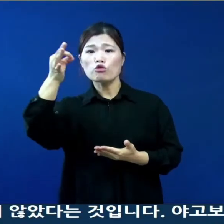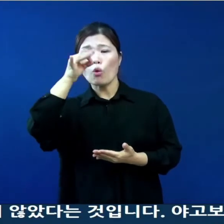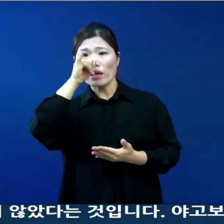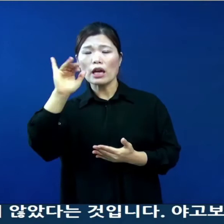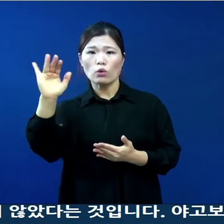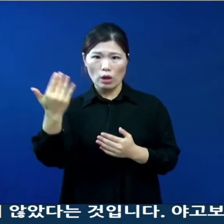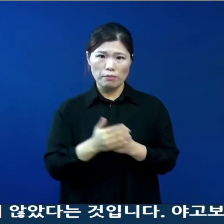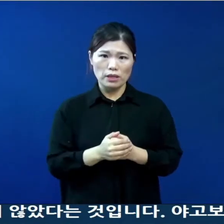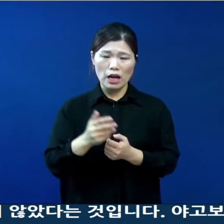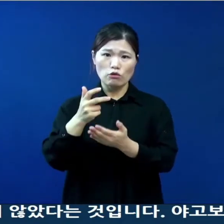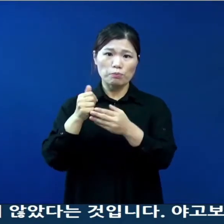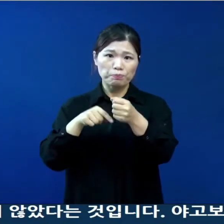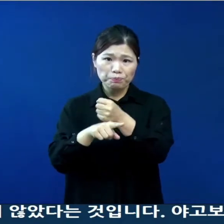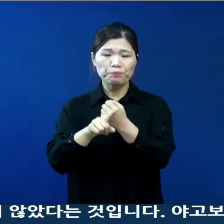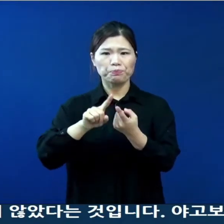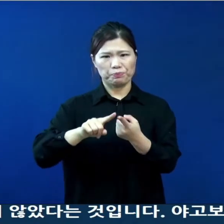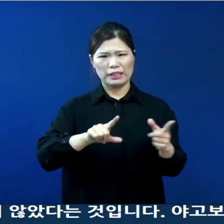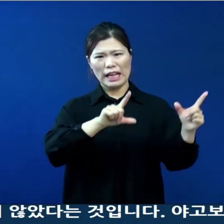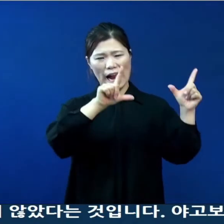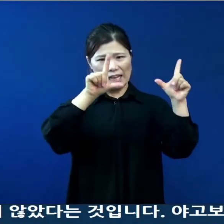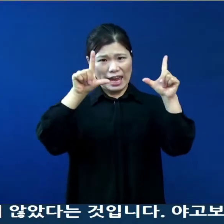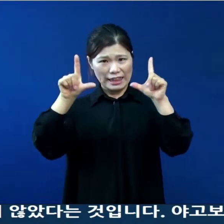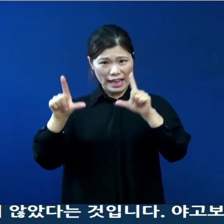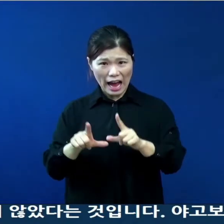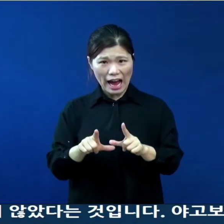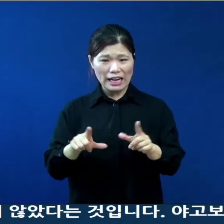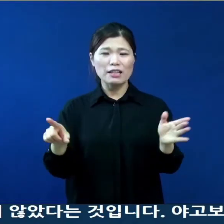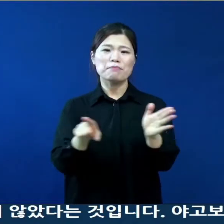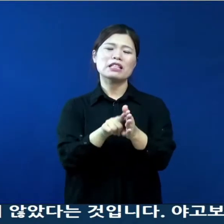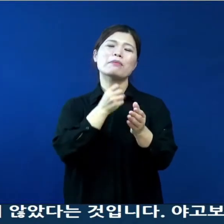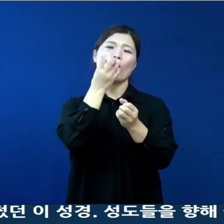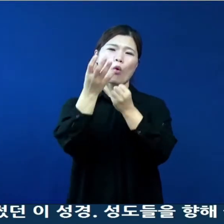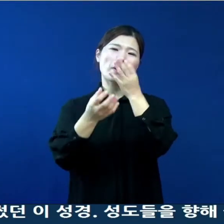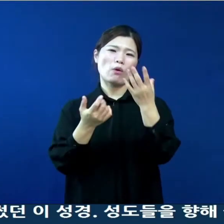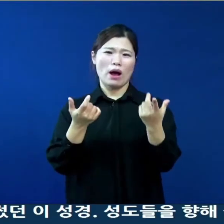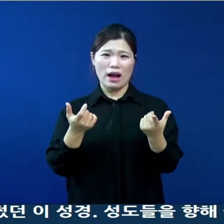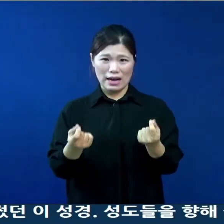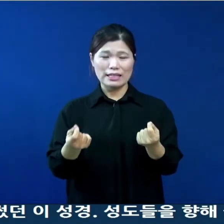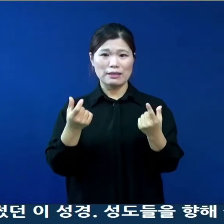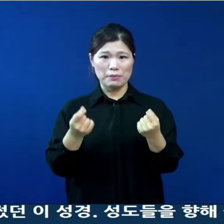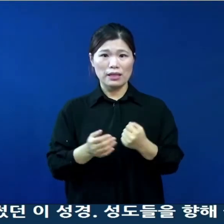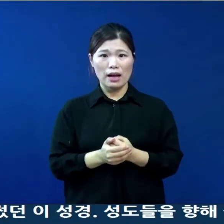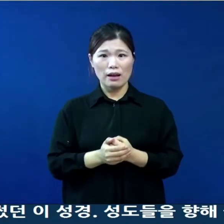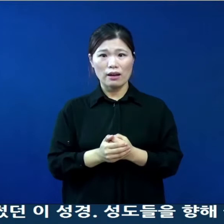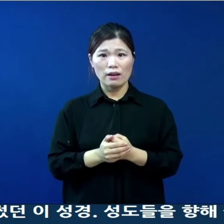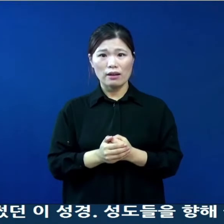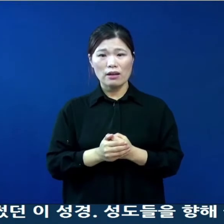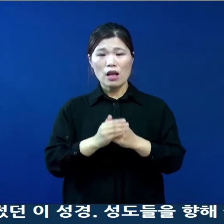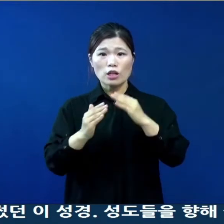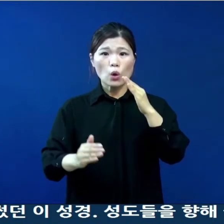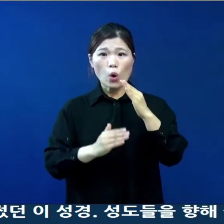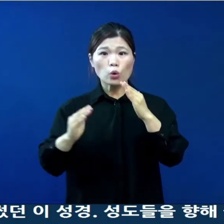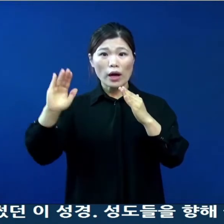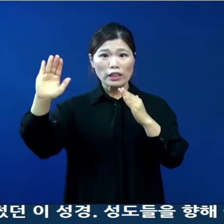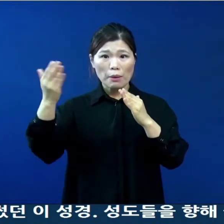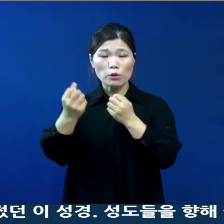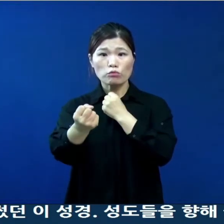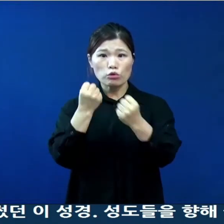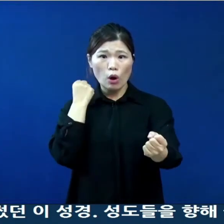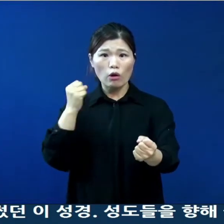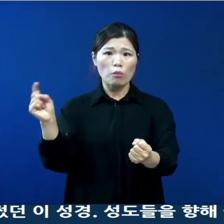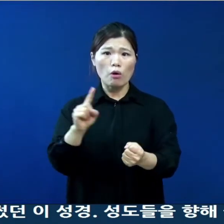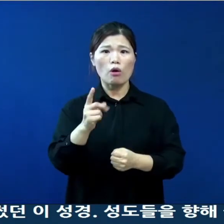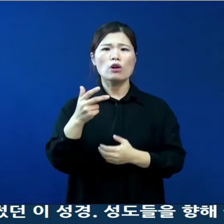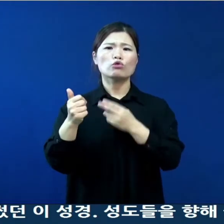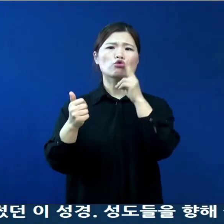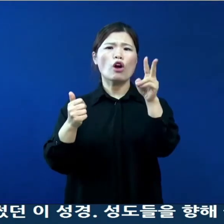주님 뜻대로 살겠다라고 하는 믿음의 고백이다라고 하는 것입니다. 그러나 성도가 되었음에도 불구하고, 입술로는 주여 주여